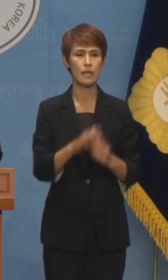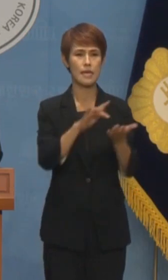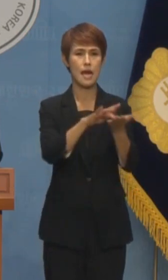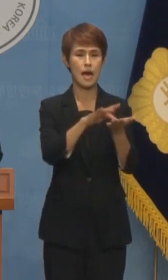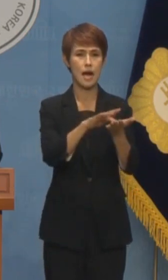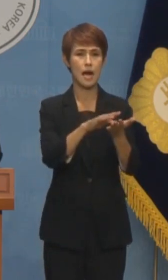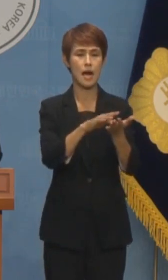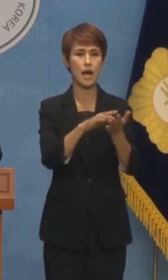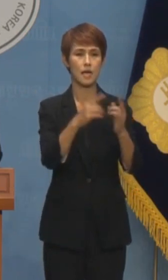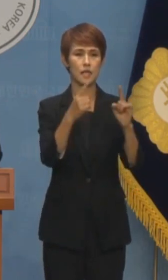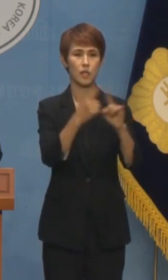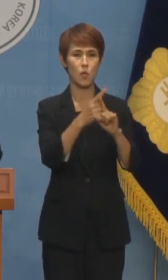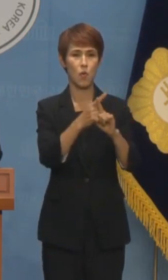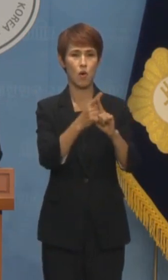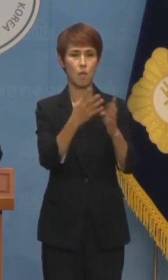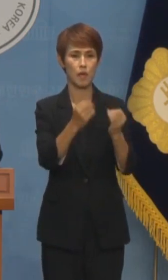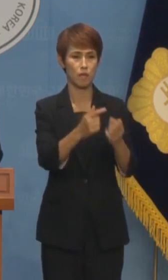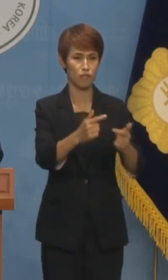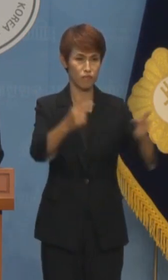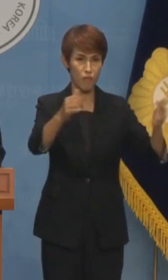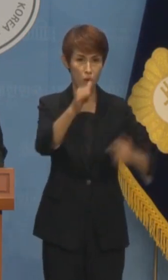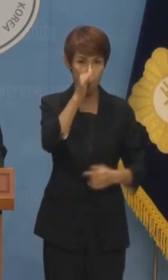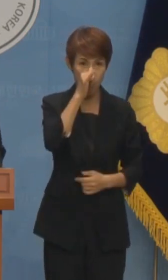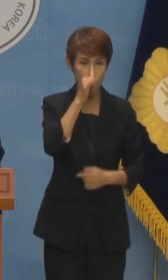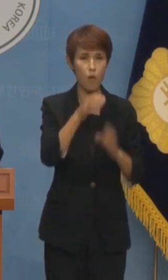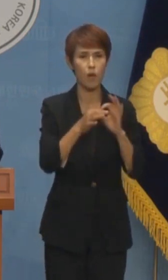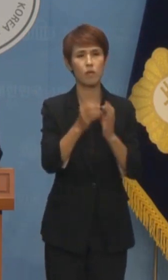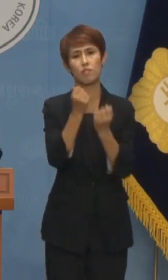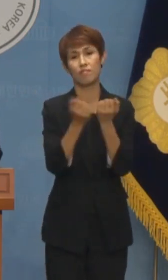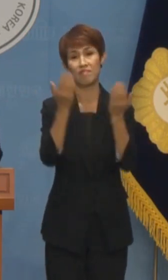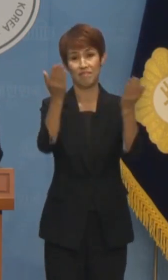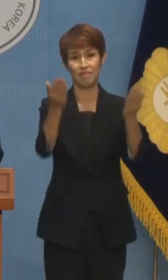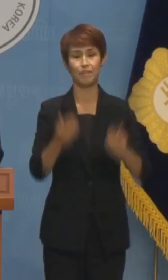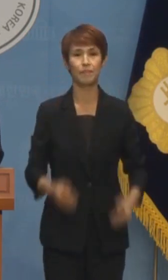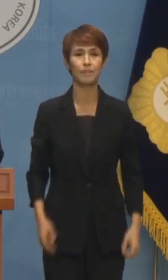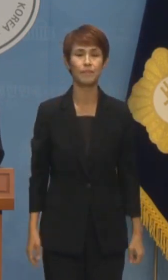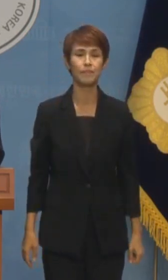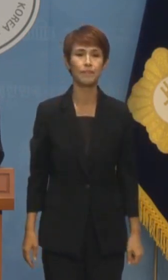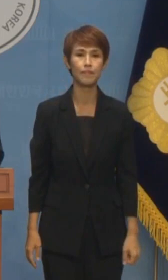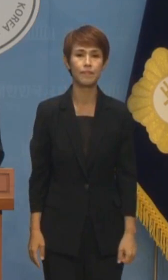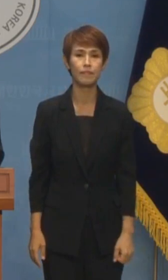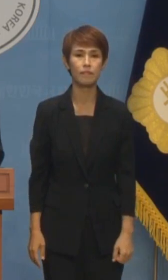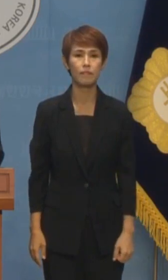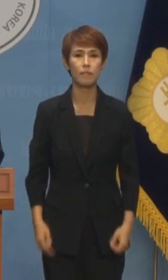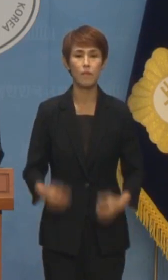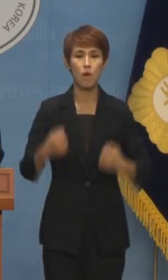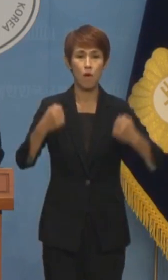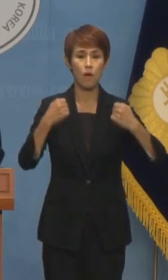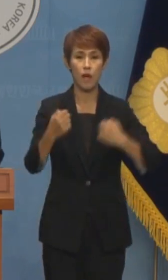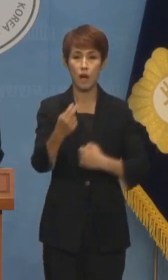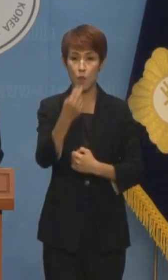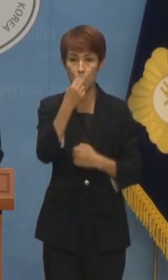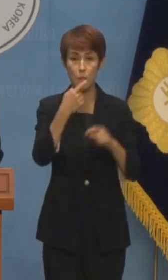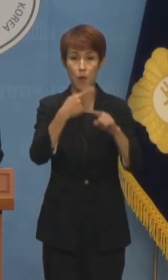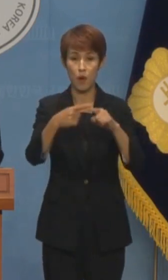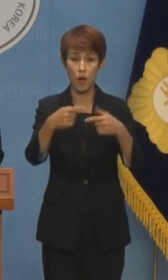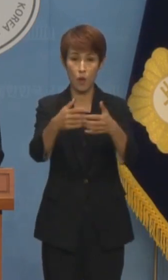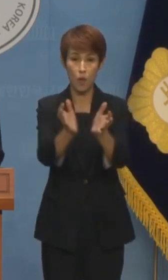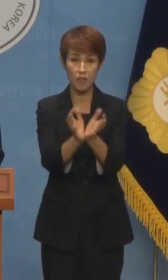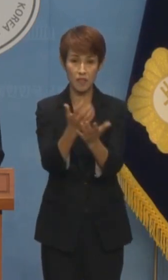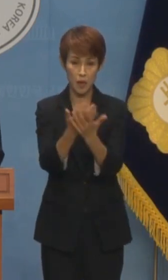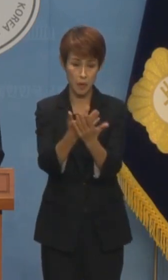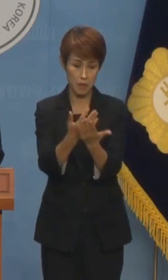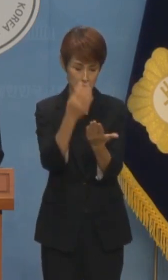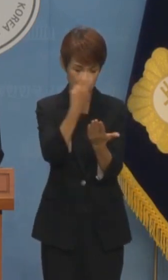치료제 처방 및 오남용 급증 문제에 대해 기자회견문을 낭독하겠습니다. 건강보험심사평가원 자료를 분석한